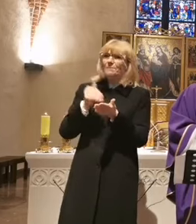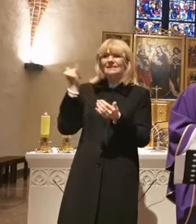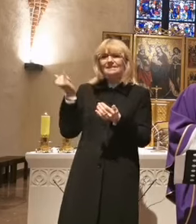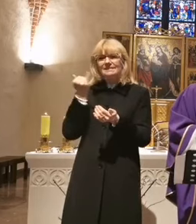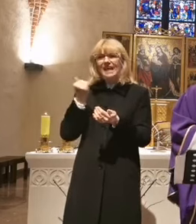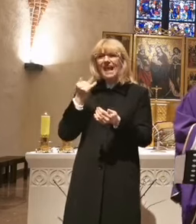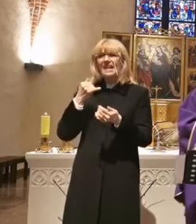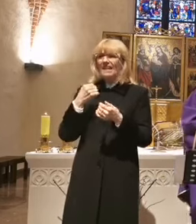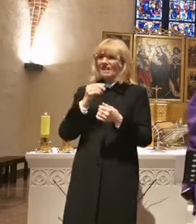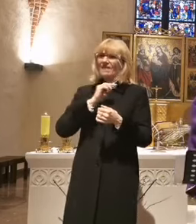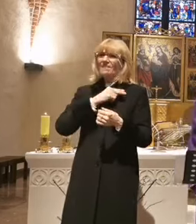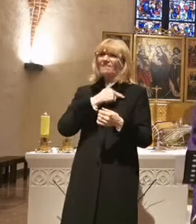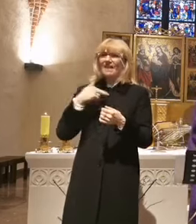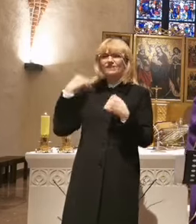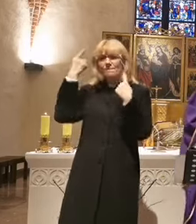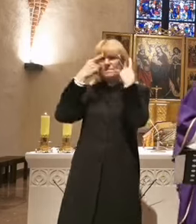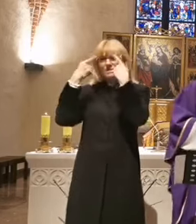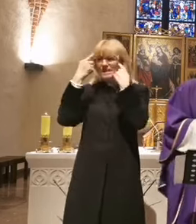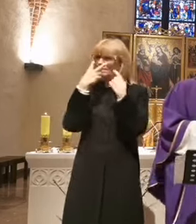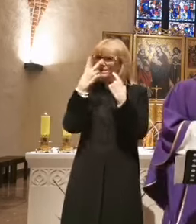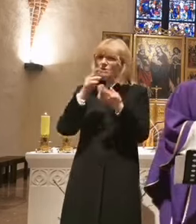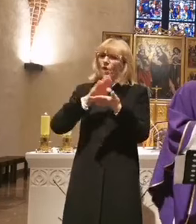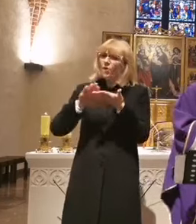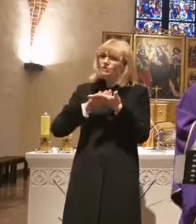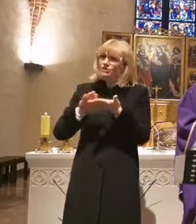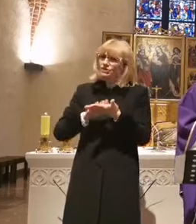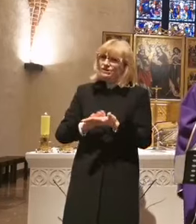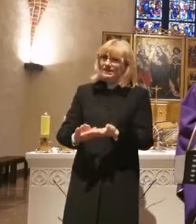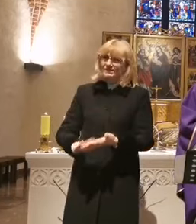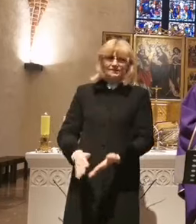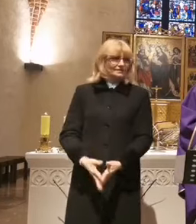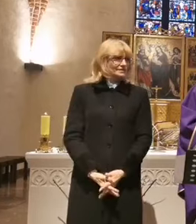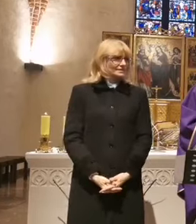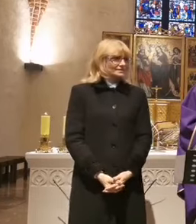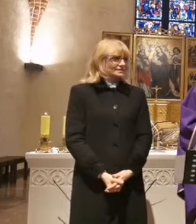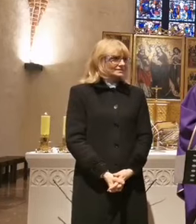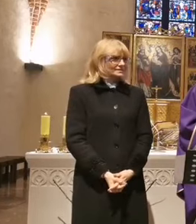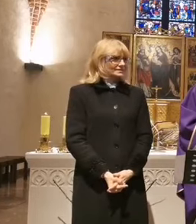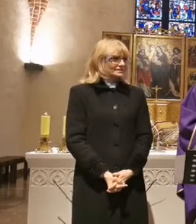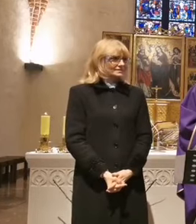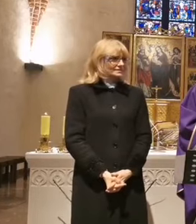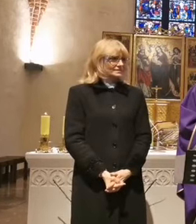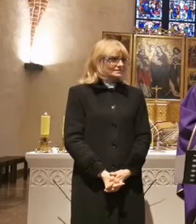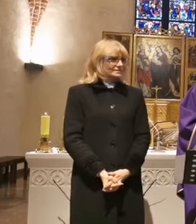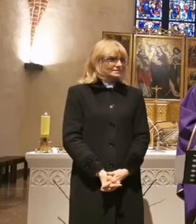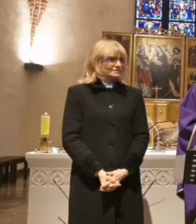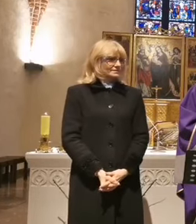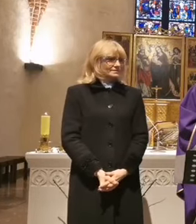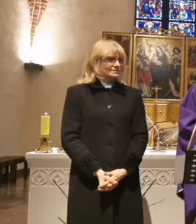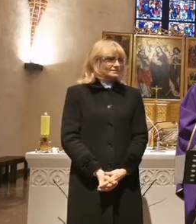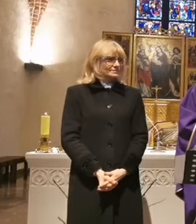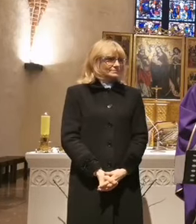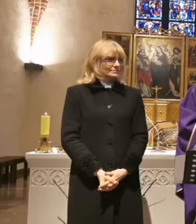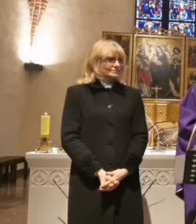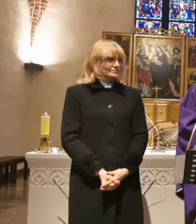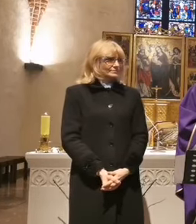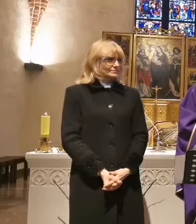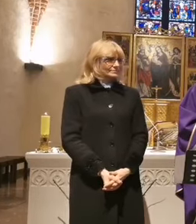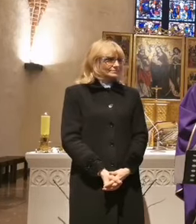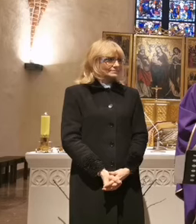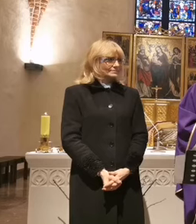patrzenie. In questo giorno di Quaresima stiamo camminando verso Gerusalemme a incontrare